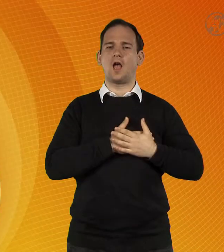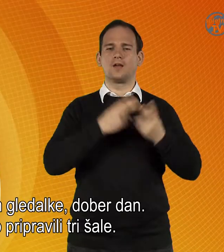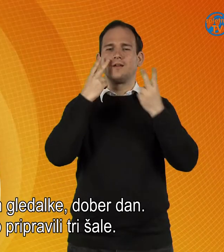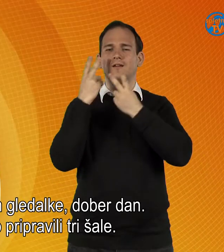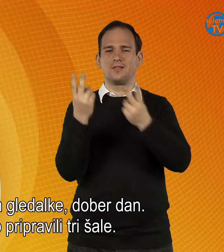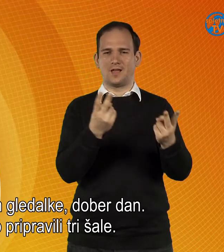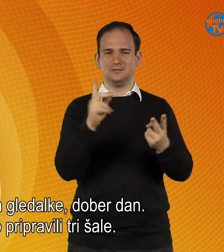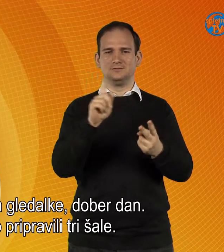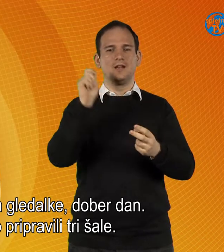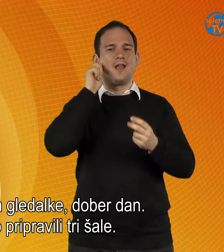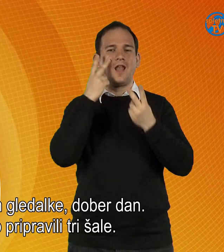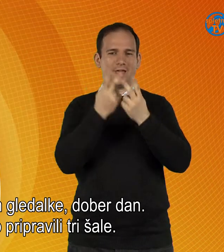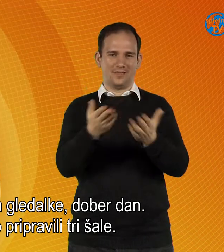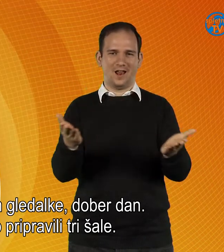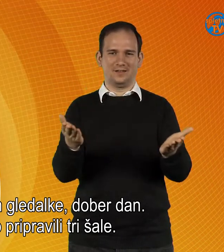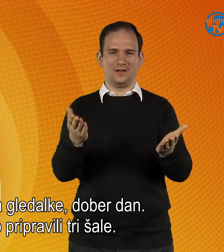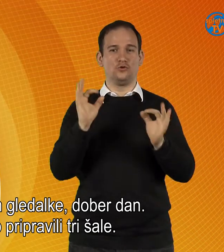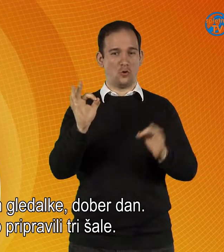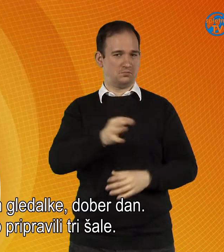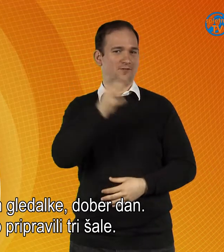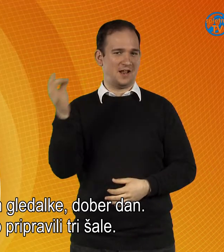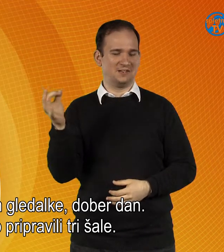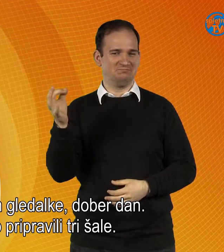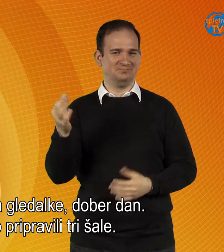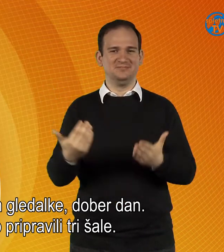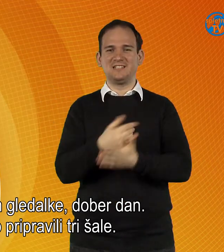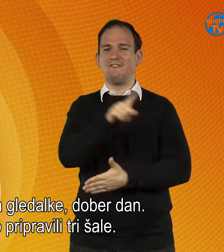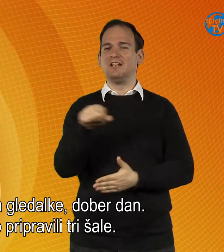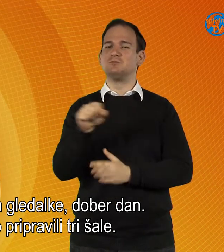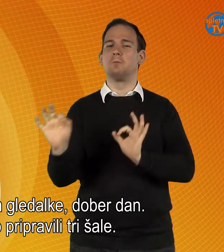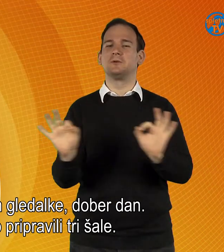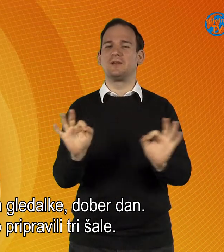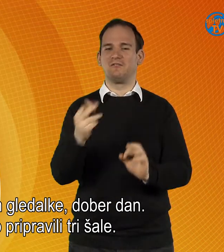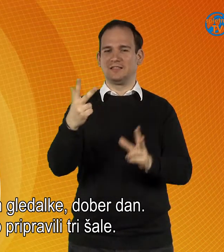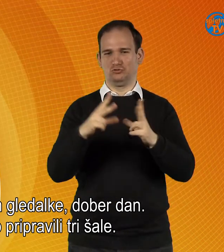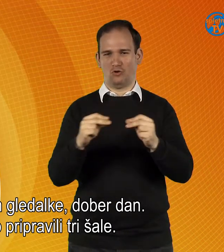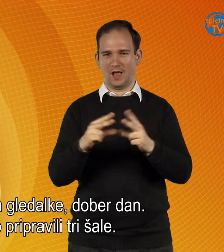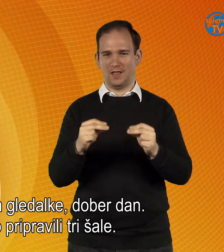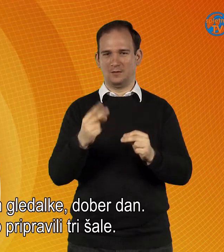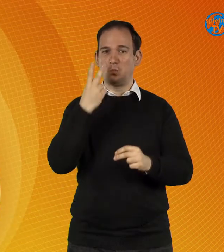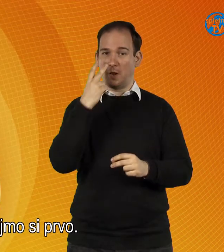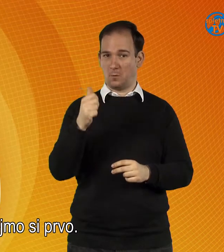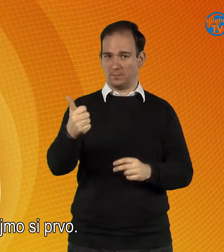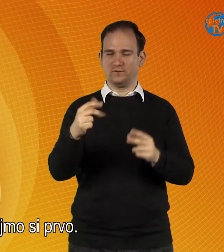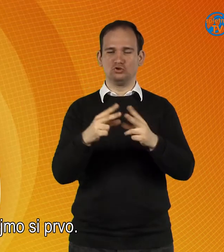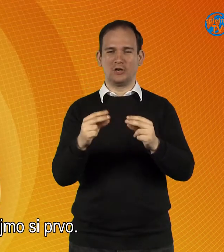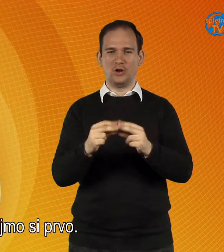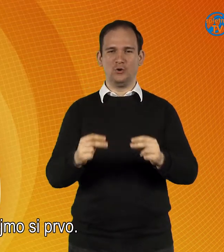Dragi gledalci in gledalke, dober dan. Za vas smo pripravili 3 šale. Poglejmo si prvo.